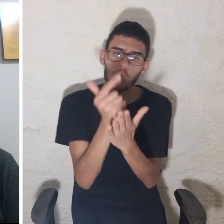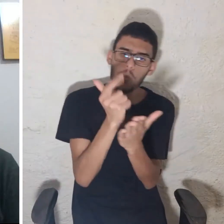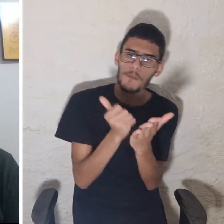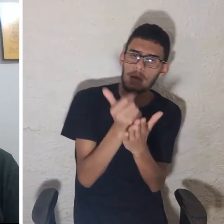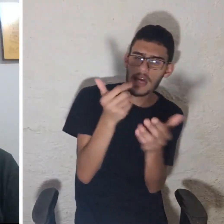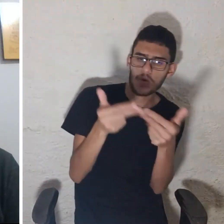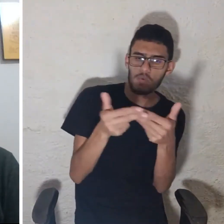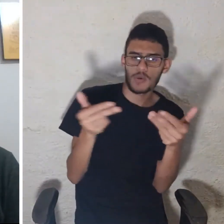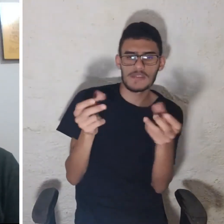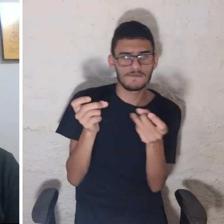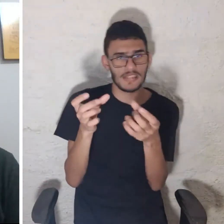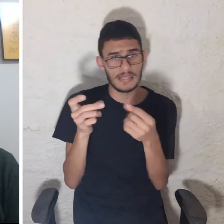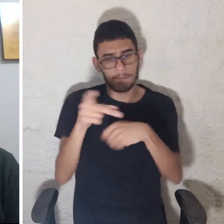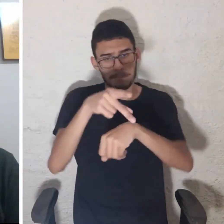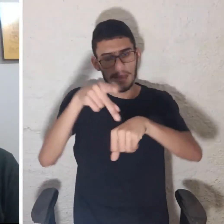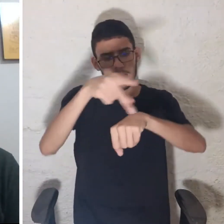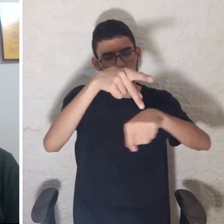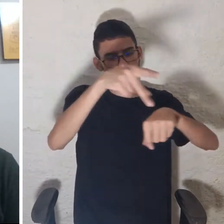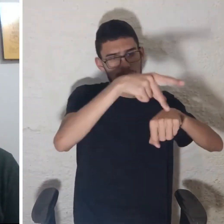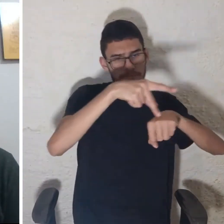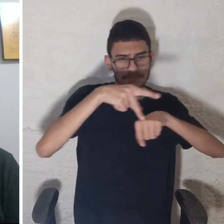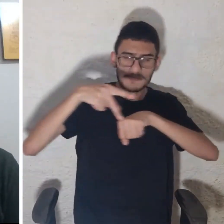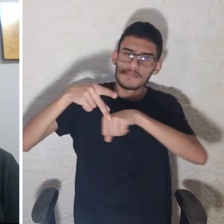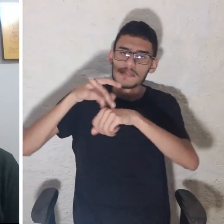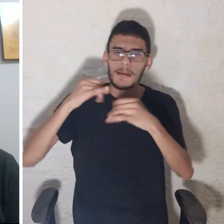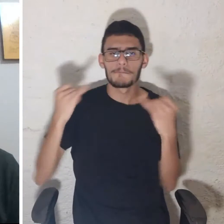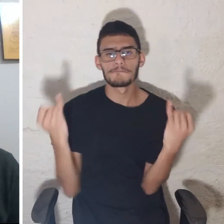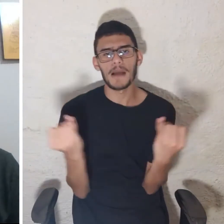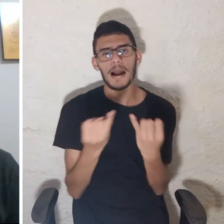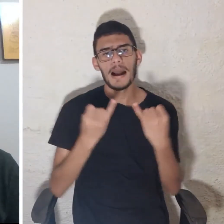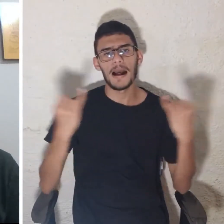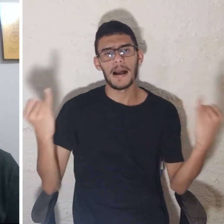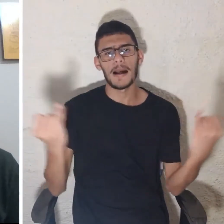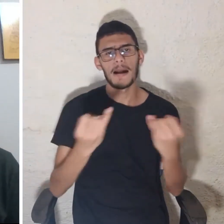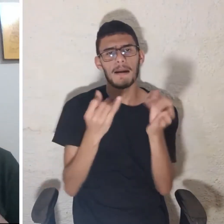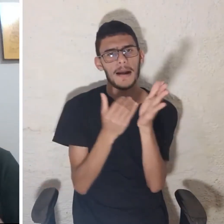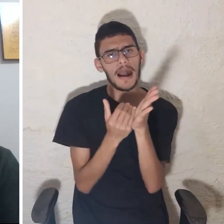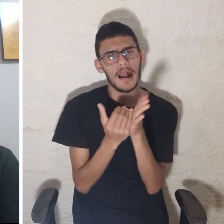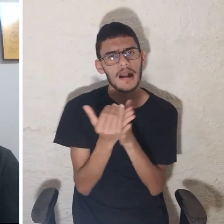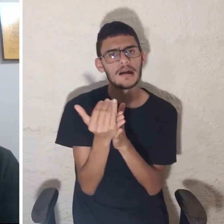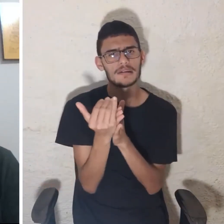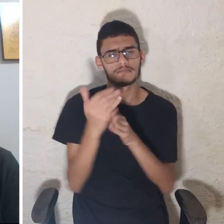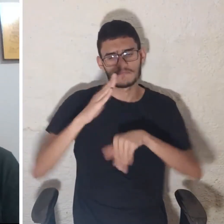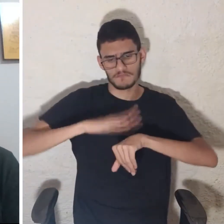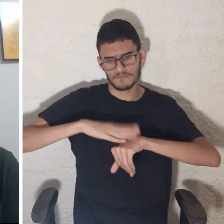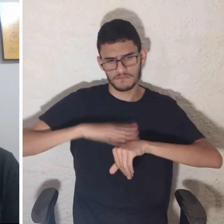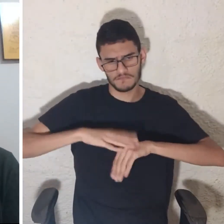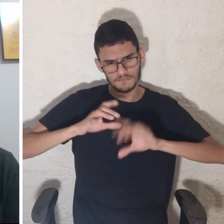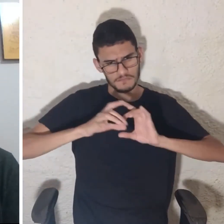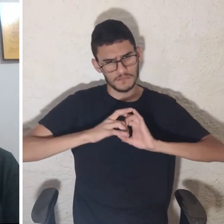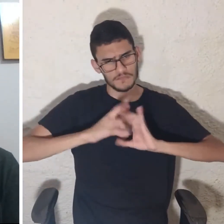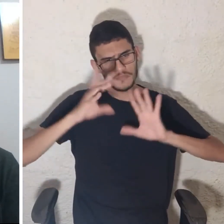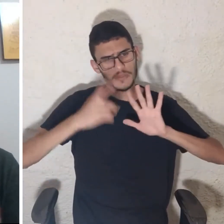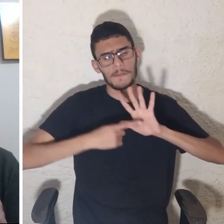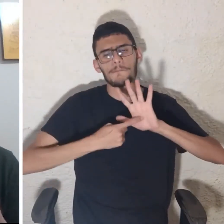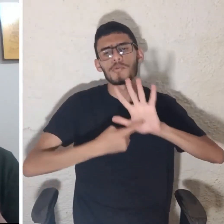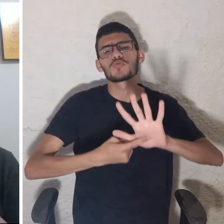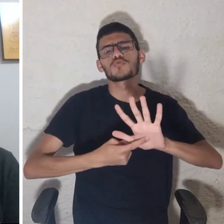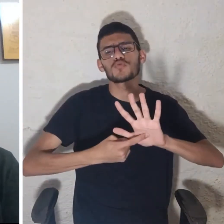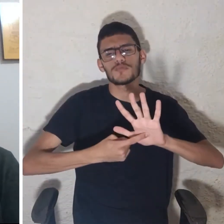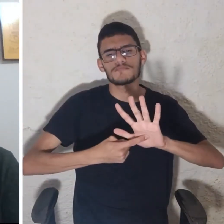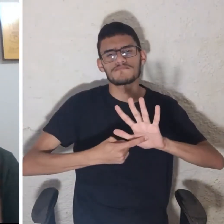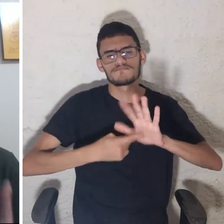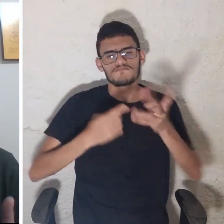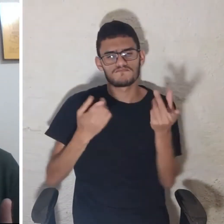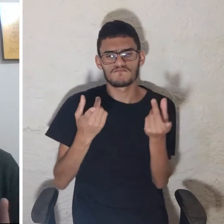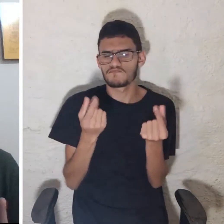comércio com outros países. Foi uma medida importante, né, que foi o início da nossa independência, porque representou o início